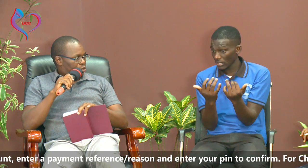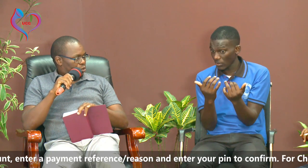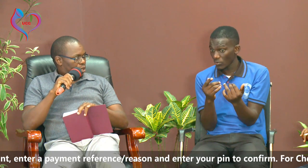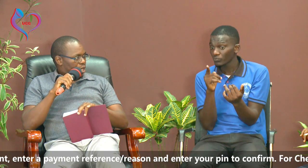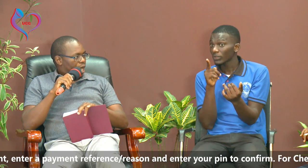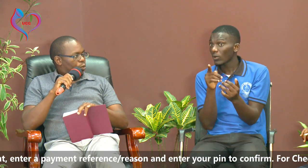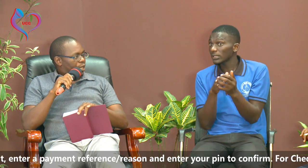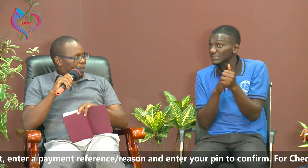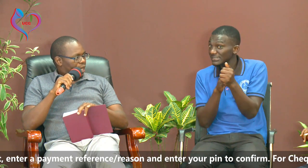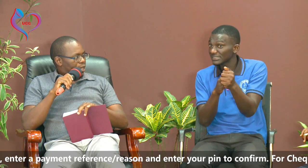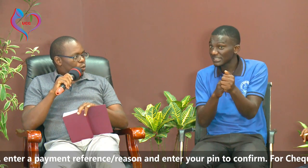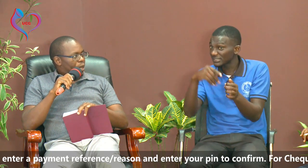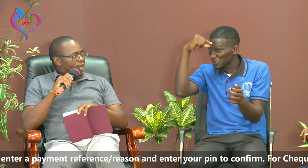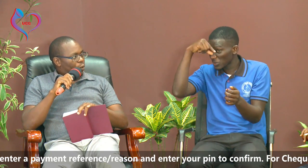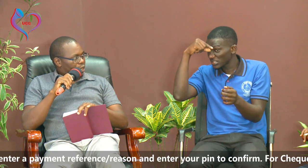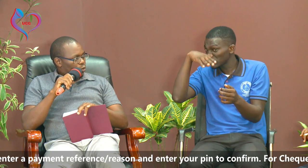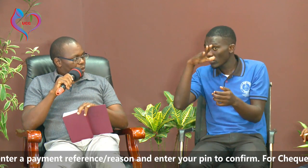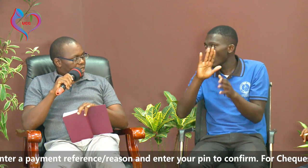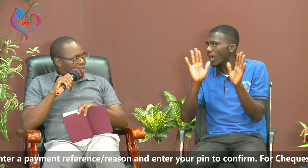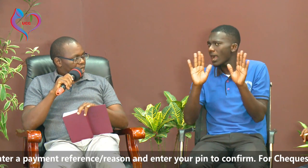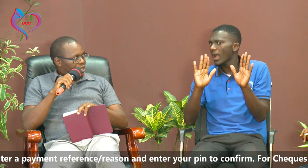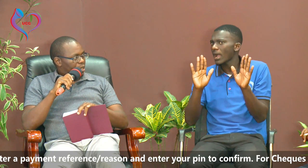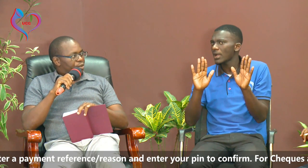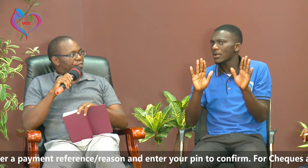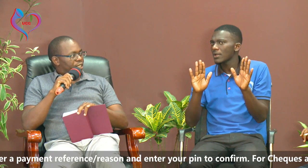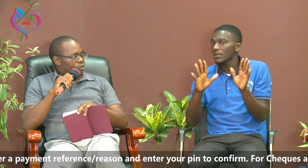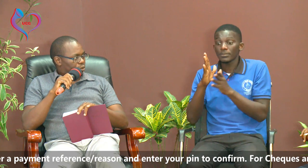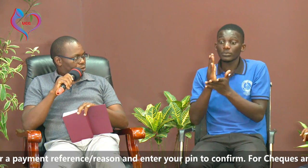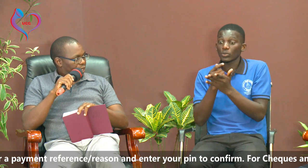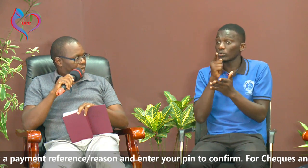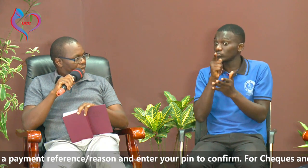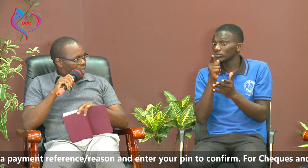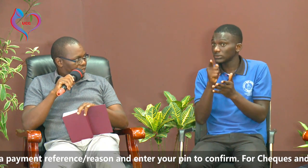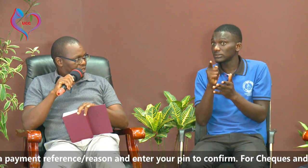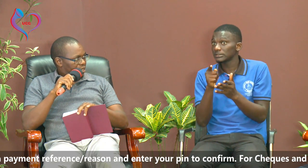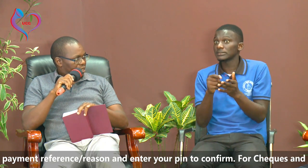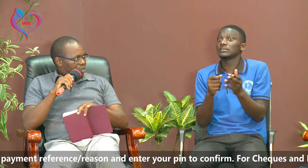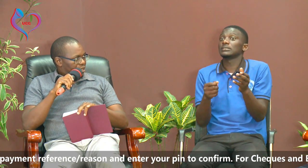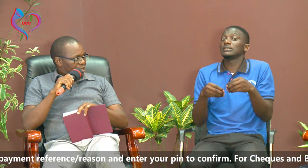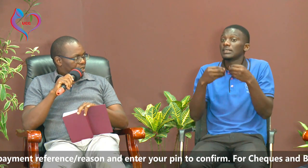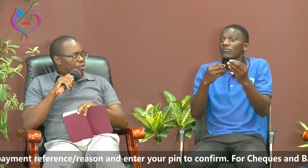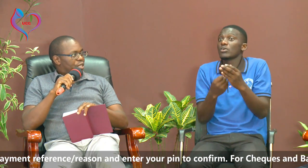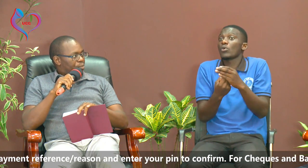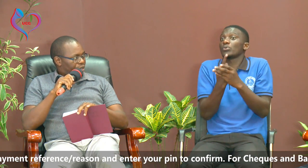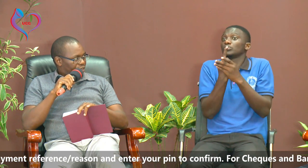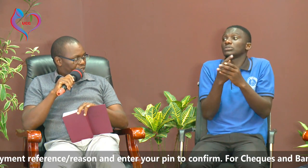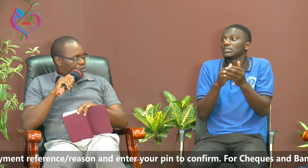nnyo, akulembera kubanga aweredde omukisa. It's a privilege to lead others. It's always a privilege to